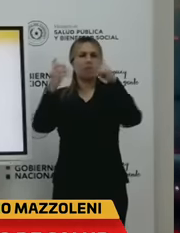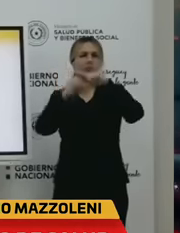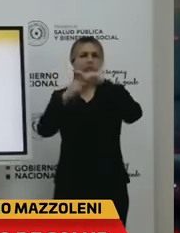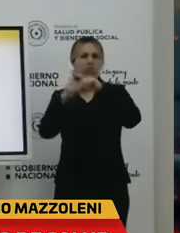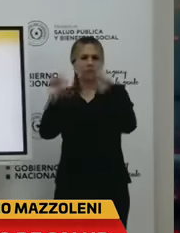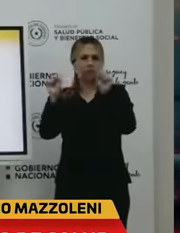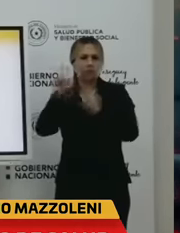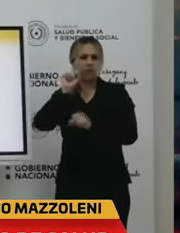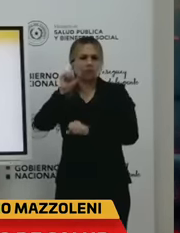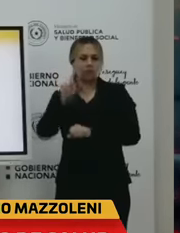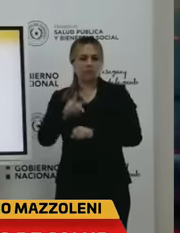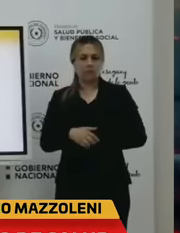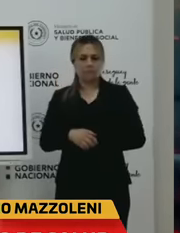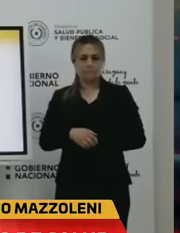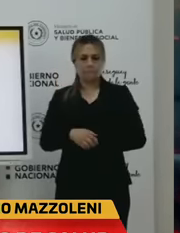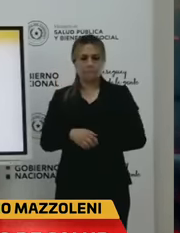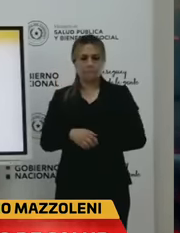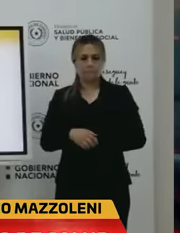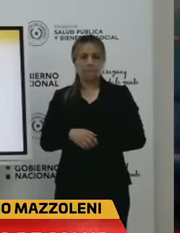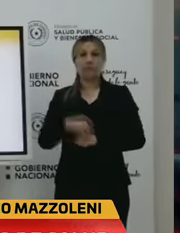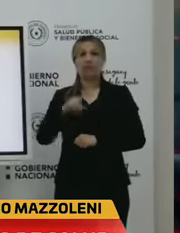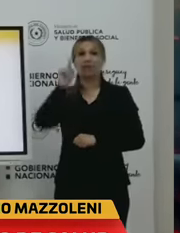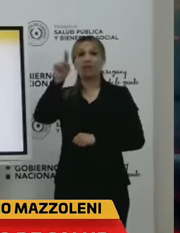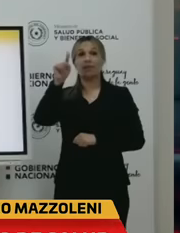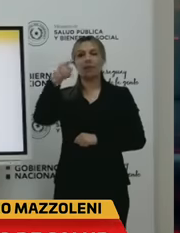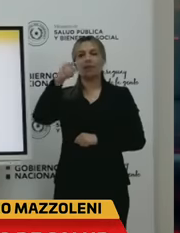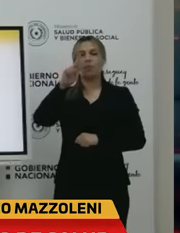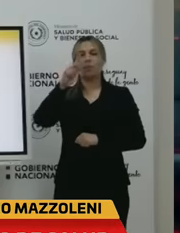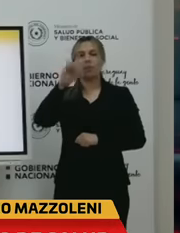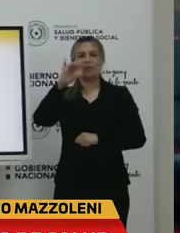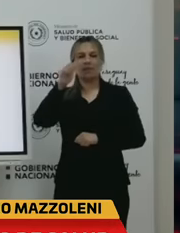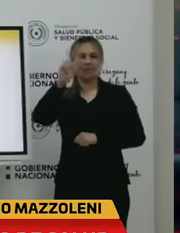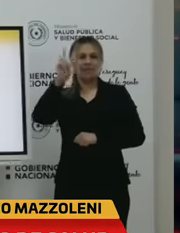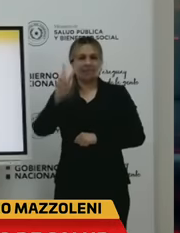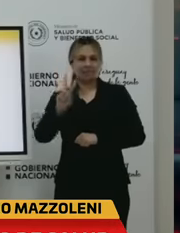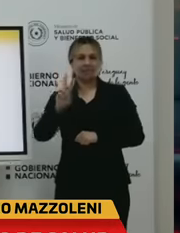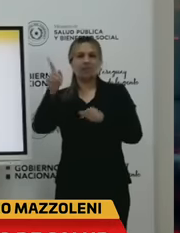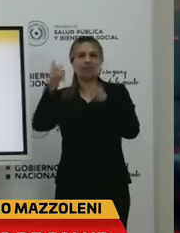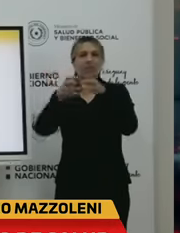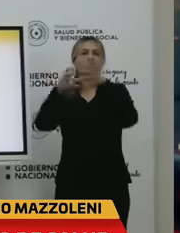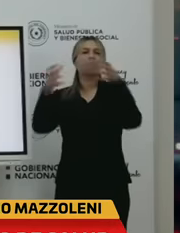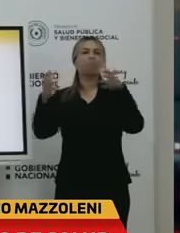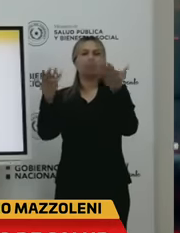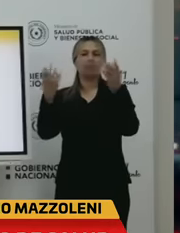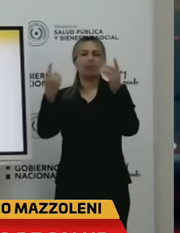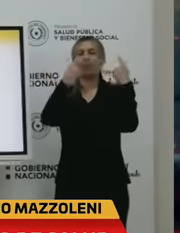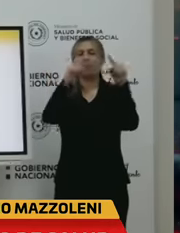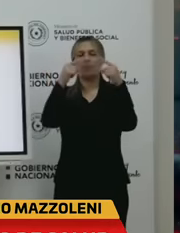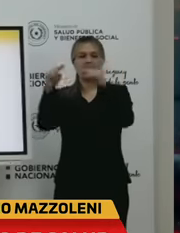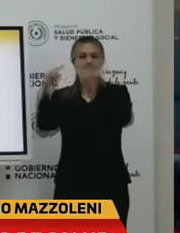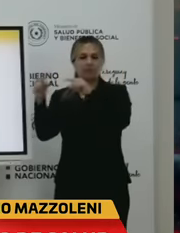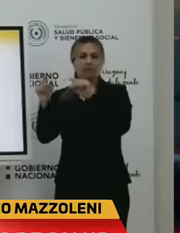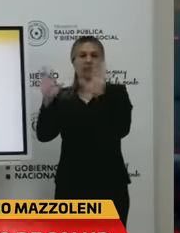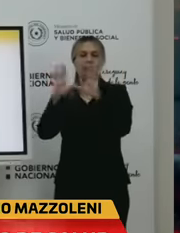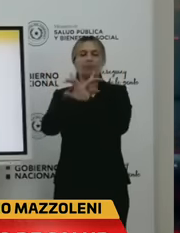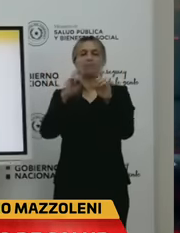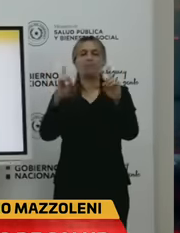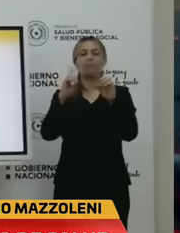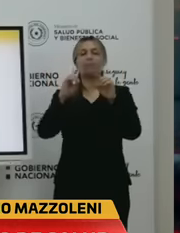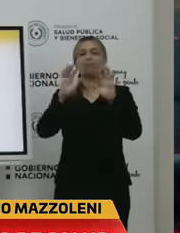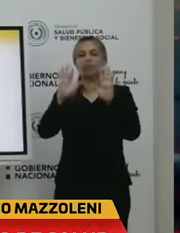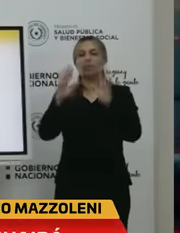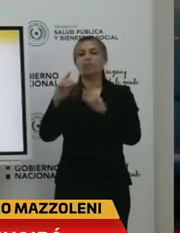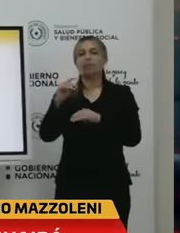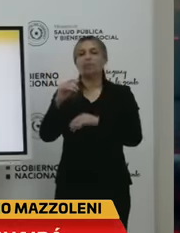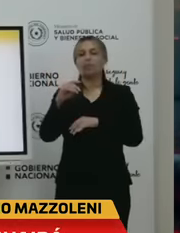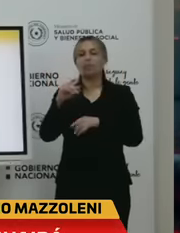Bueno, el aumento de casos en muchas zonas son de repente multifactoriales, ¿verdad? Claramente me